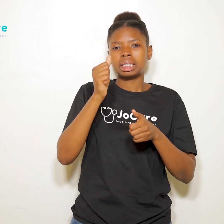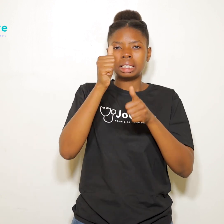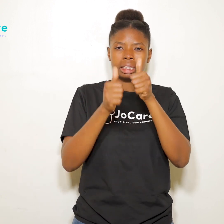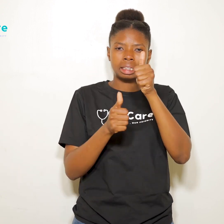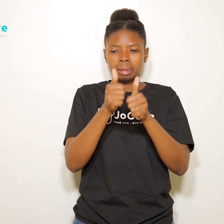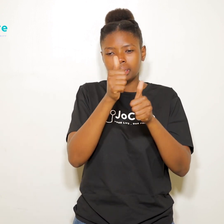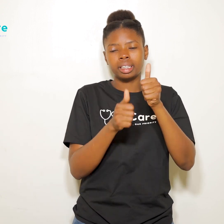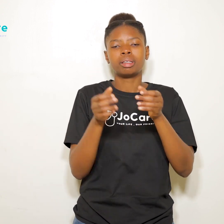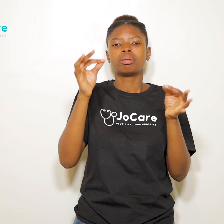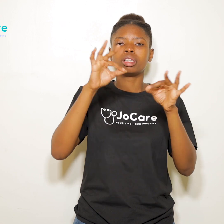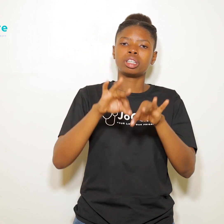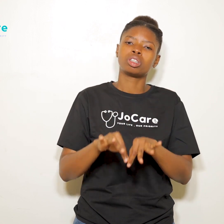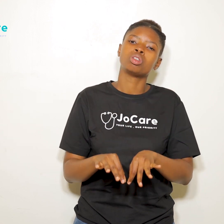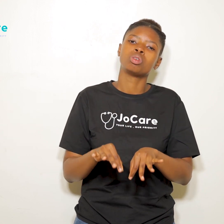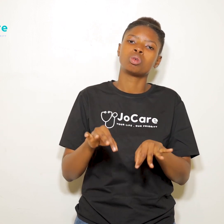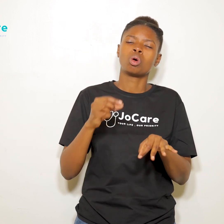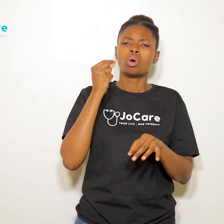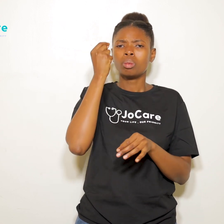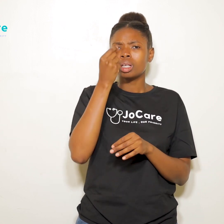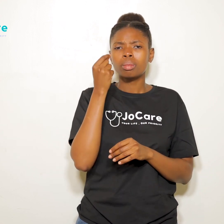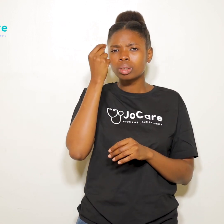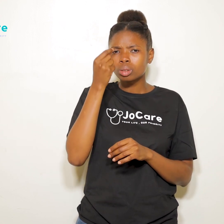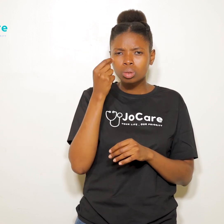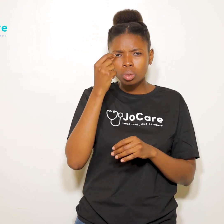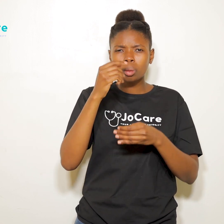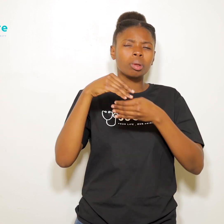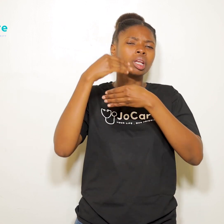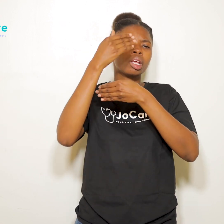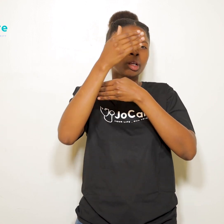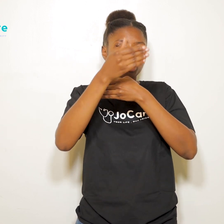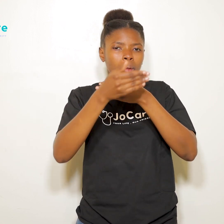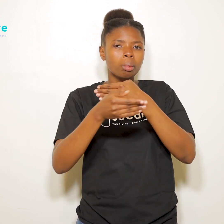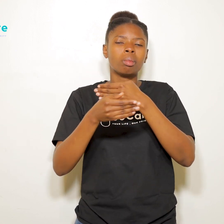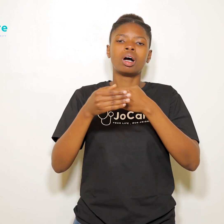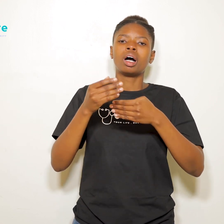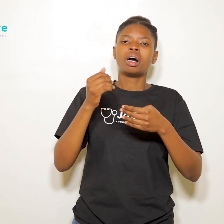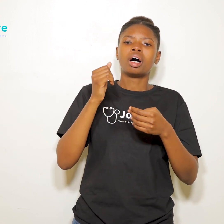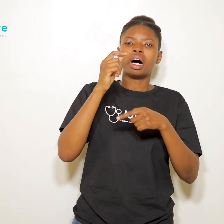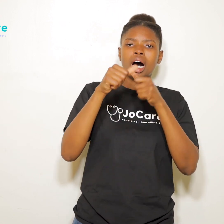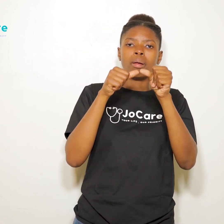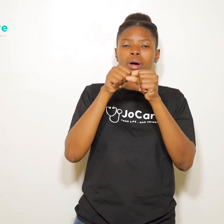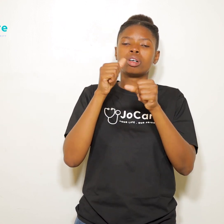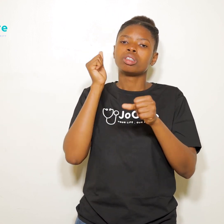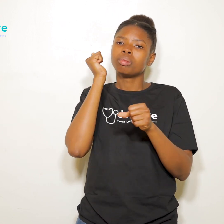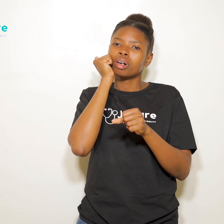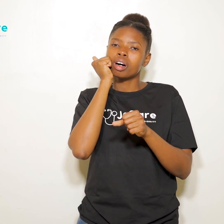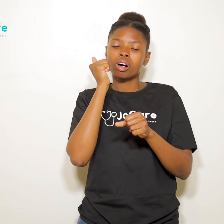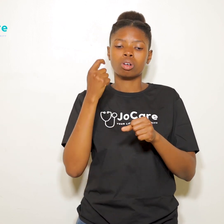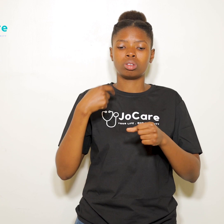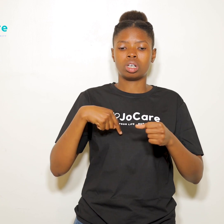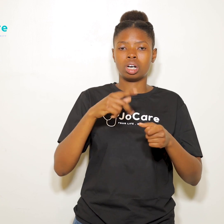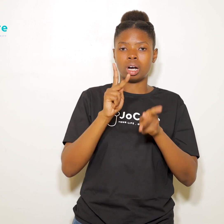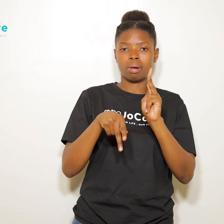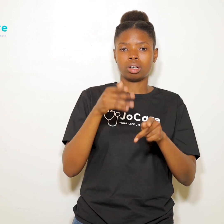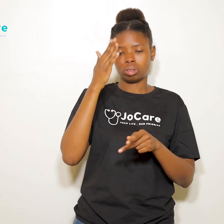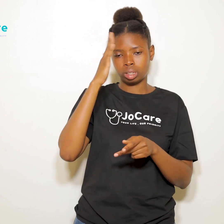wakwirinda, ni ibihe bintu by'amatsiko biri inyuma y'imihango abantu tutazi. Turabashimiye,